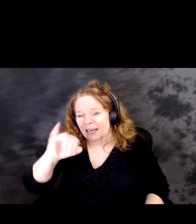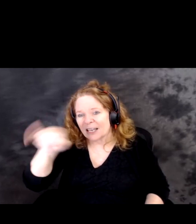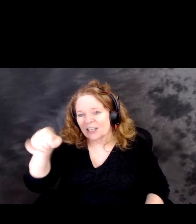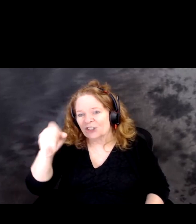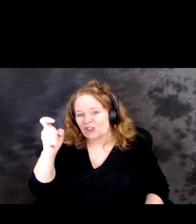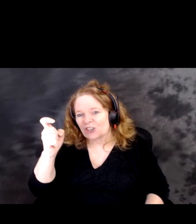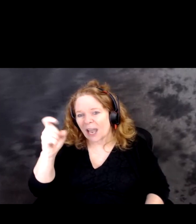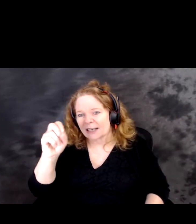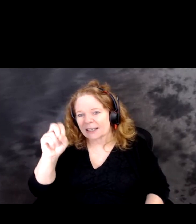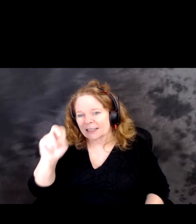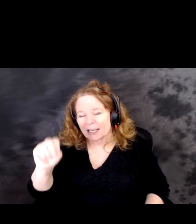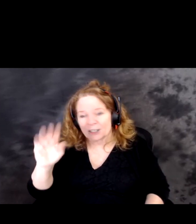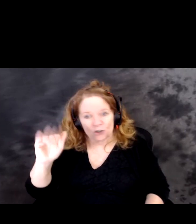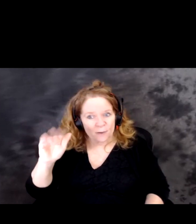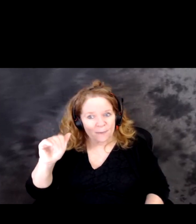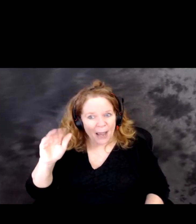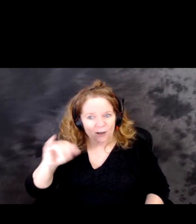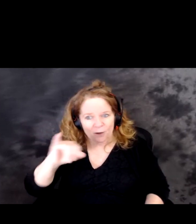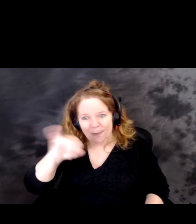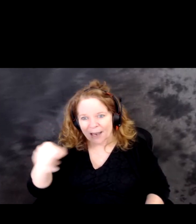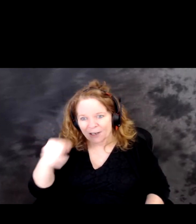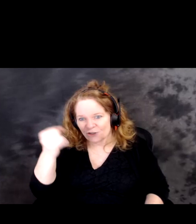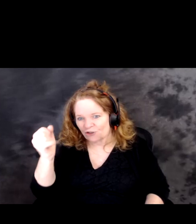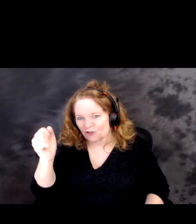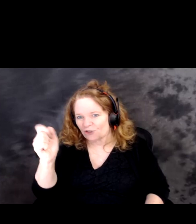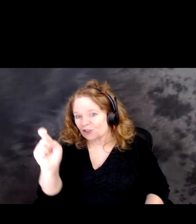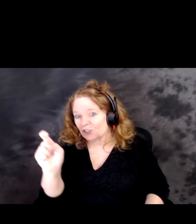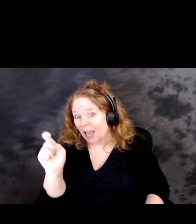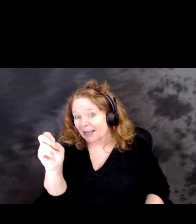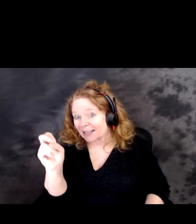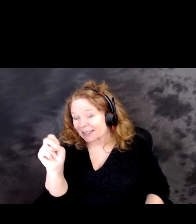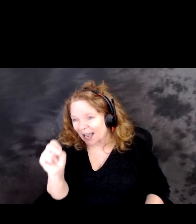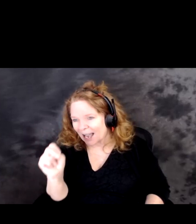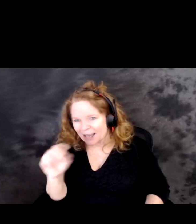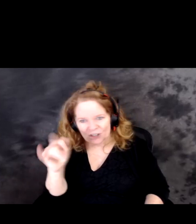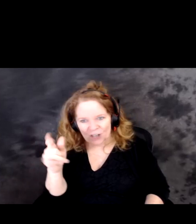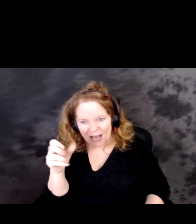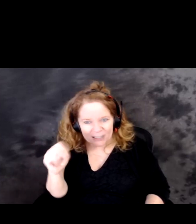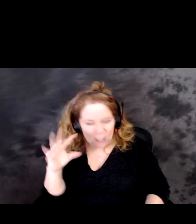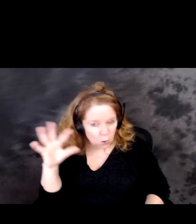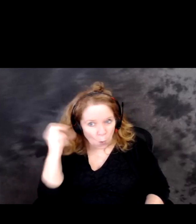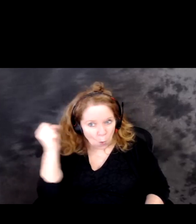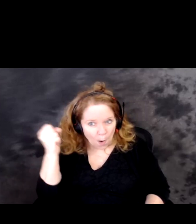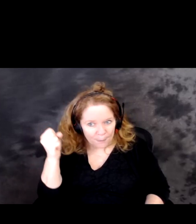adiós. Adiós, adiós, Jackson, Jackson, adiós, Jackson.